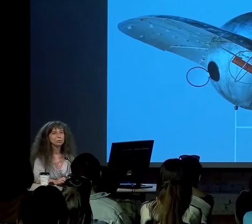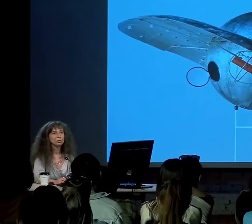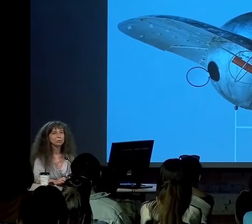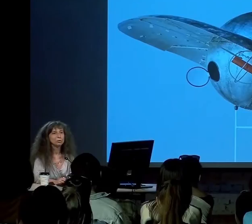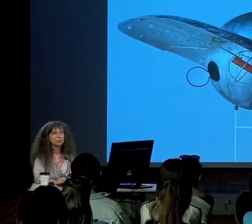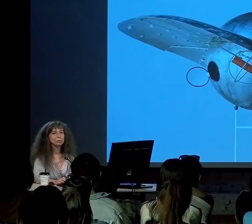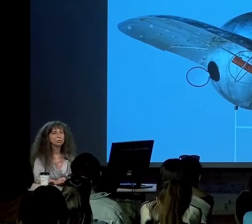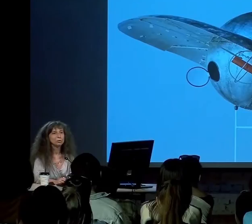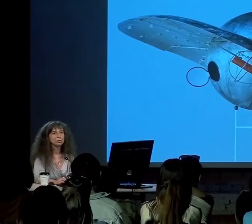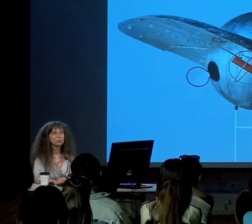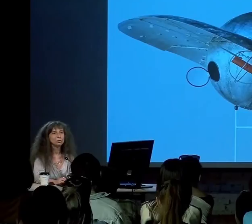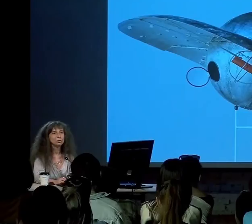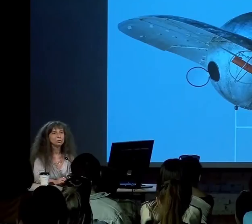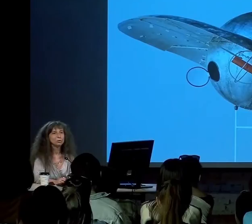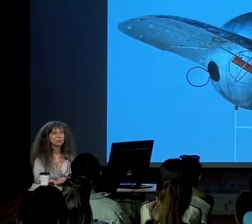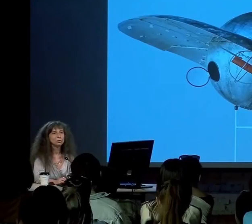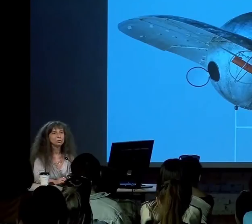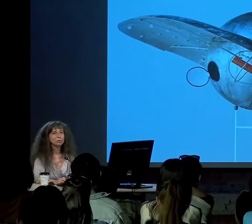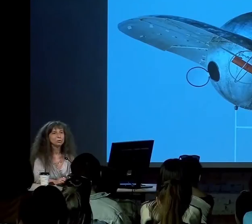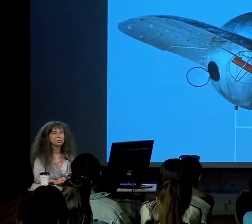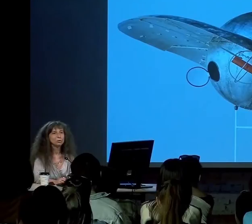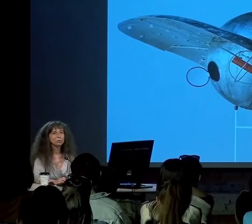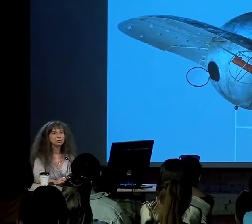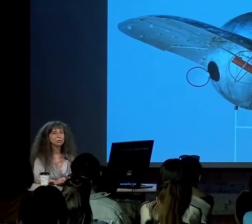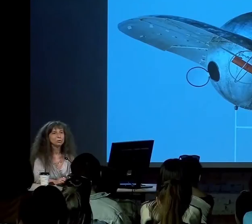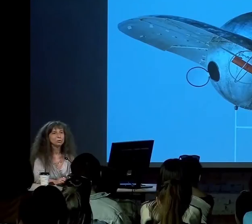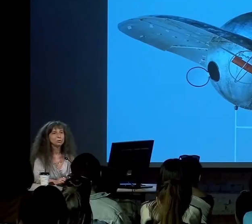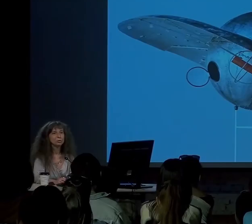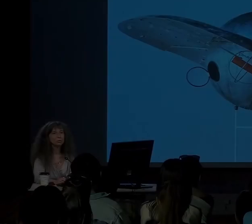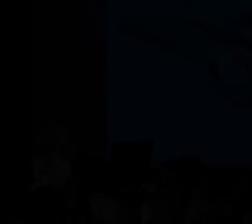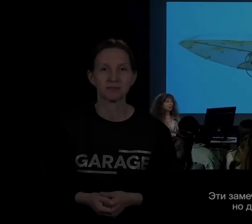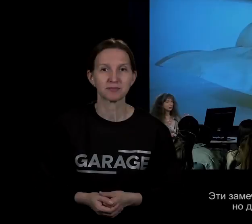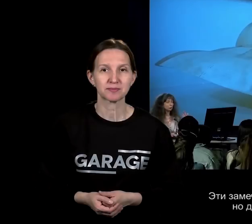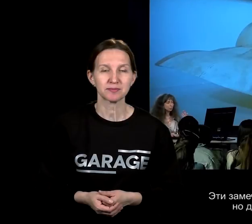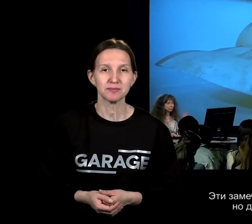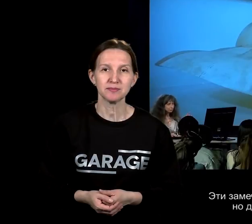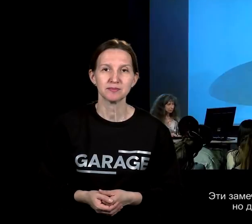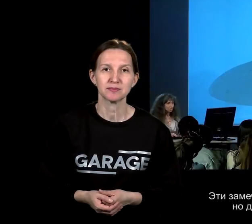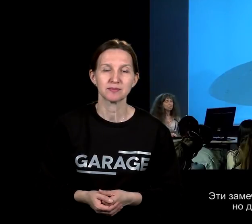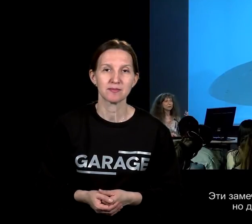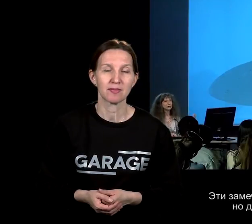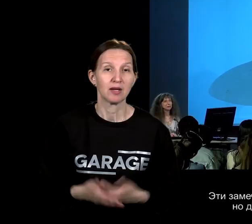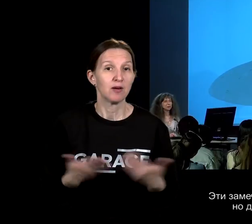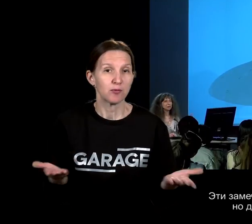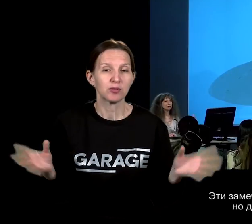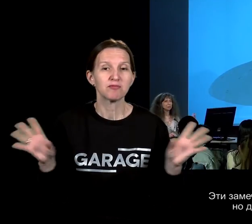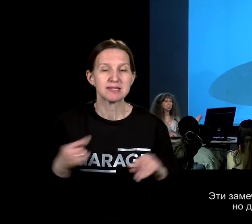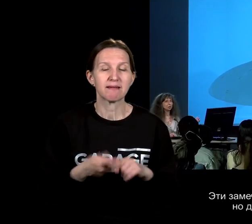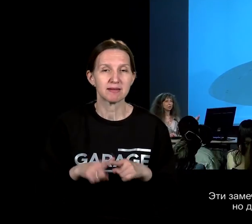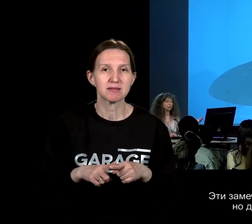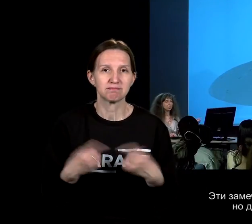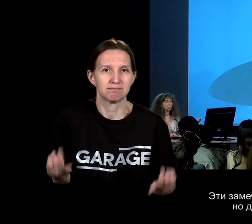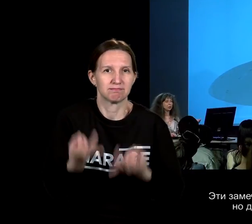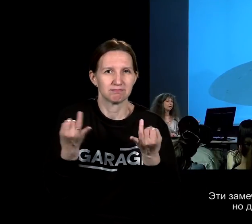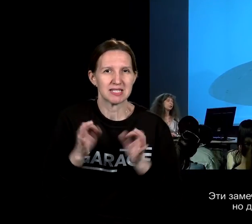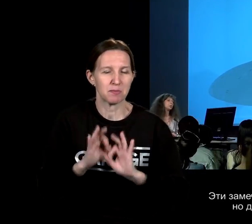старое изображение летающих тарелок из научной фантастики середины 20 века. Вот все действительно эти